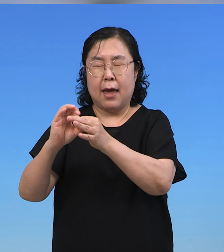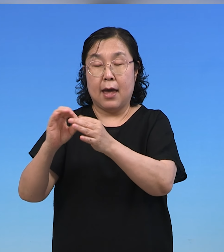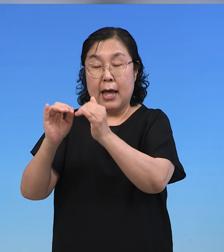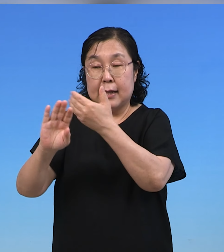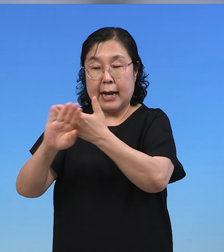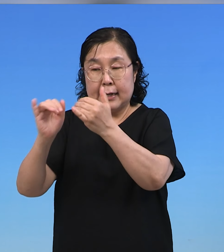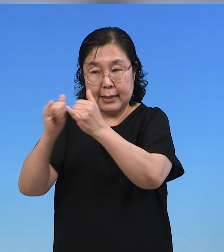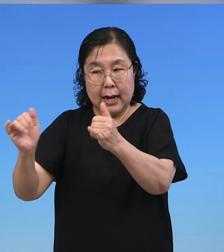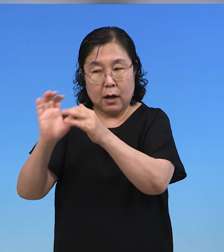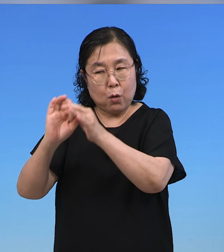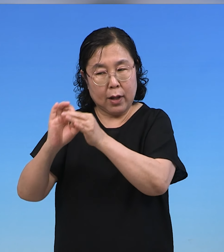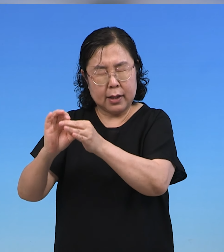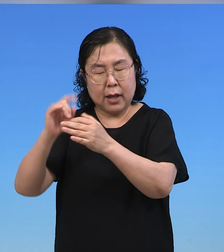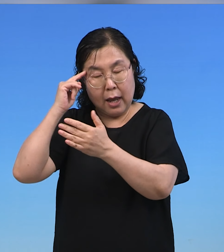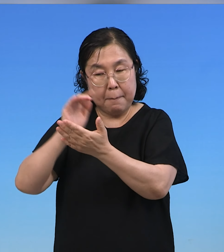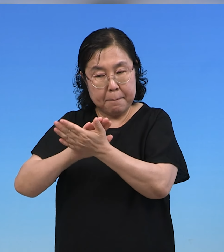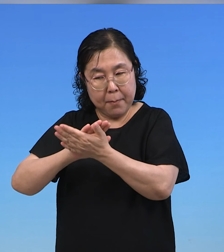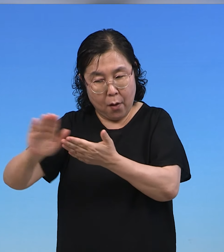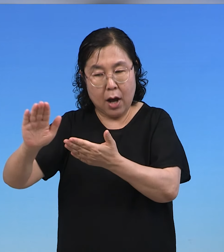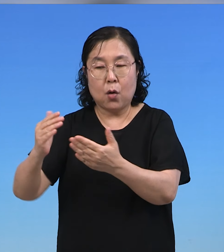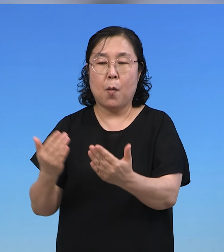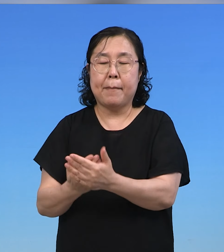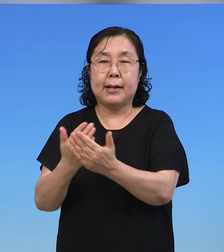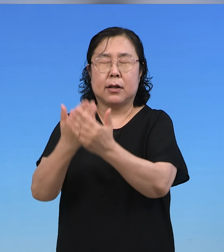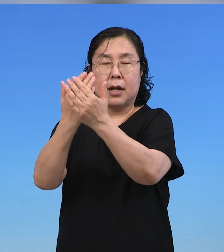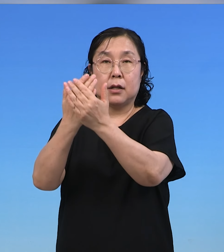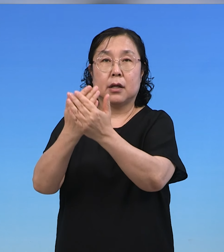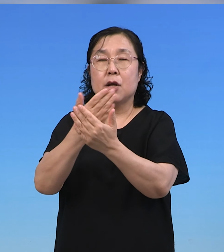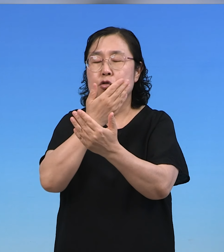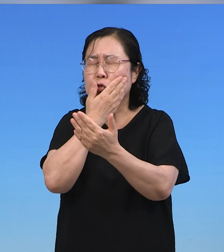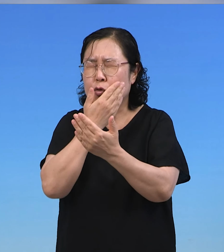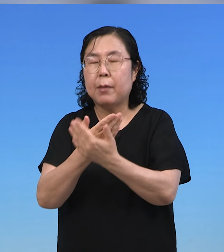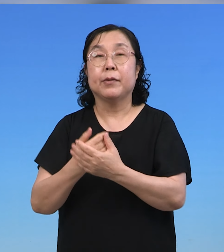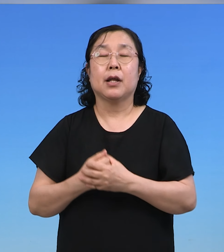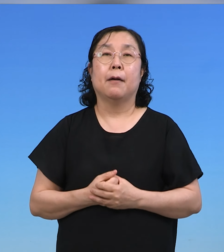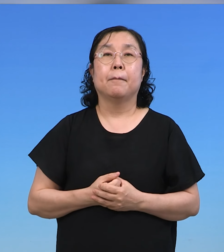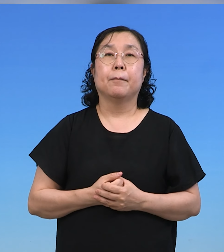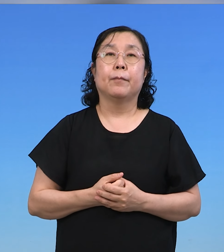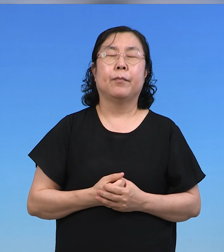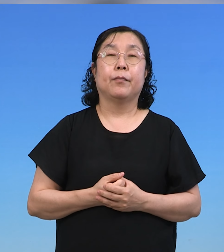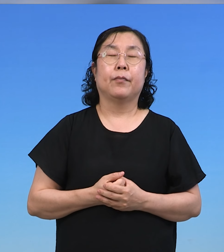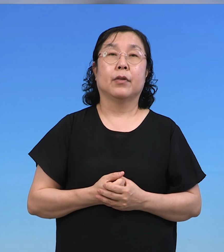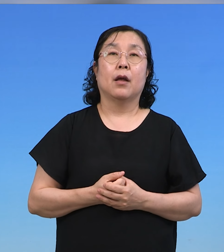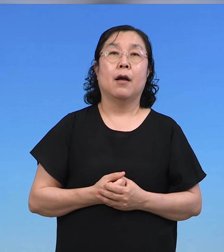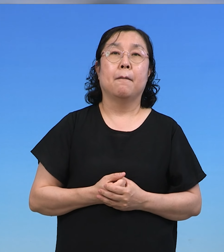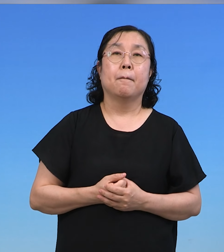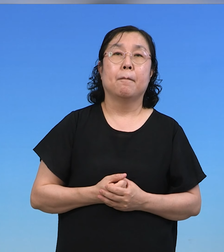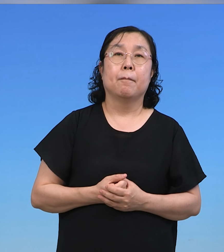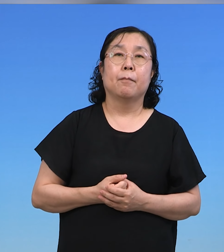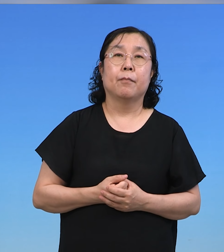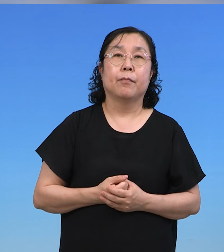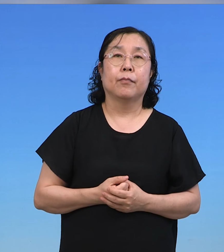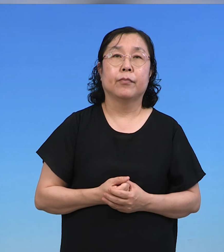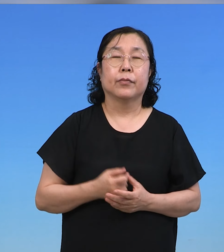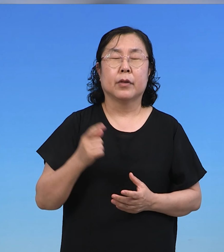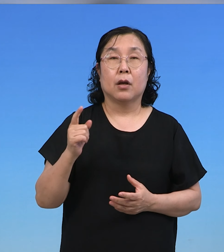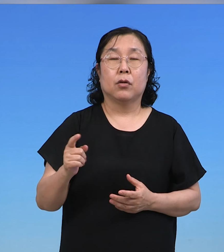3주 동안 3장을 살펴봤는데요, 이 본문 그 다음에 이제 나오는 게 뭡니까? 아비들아,